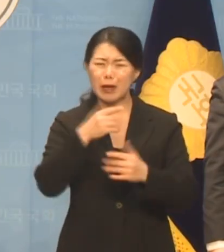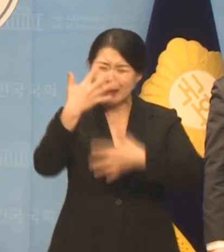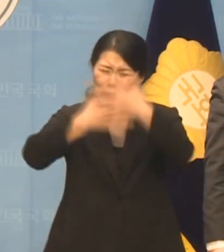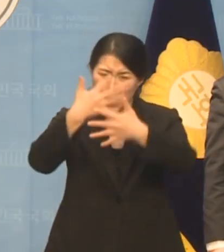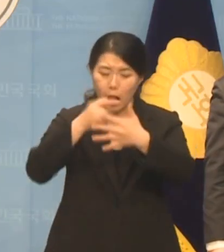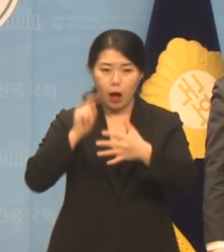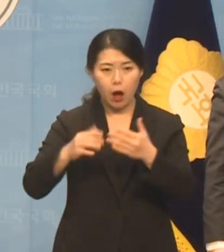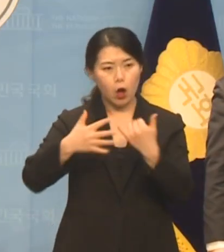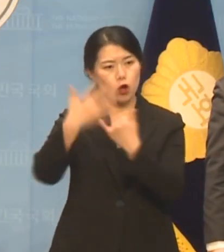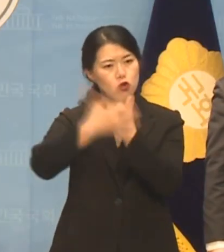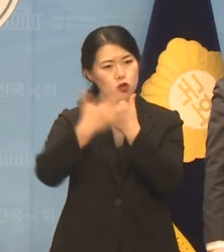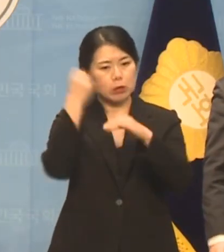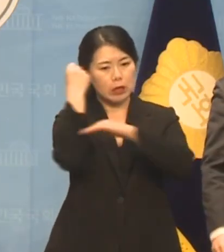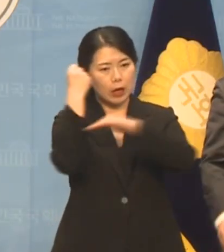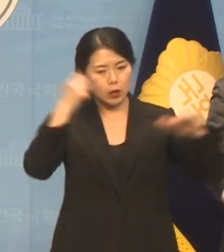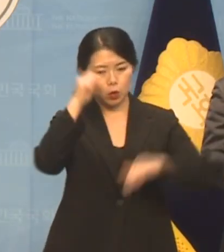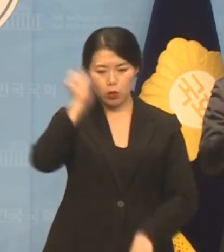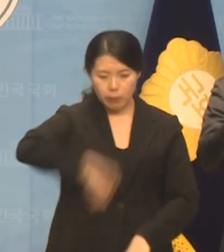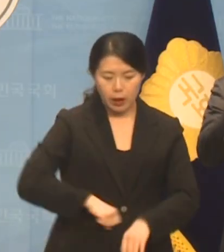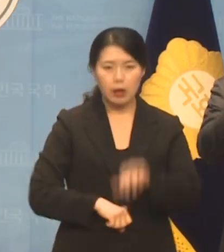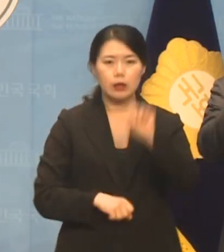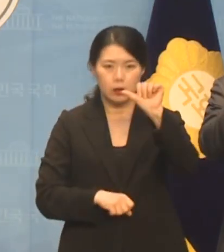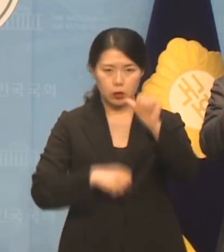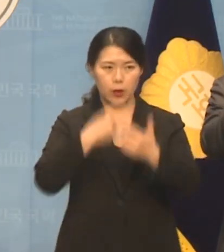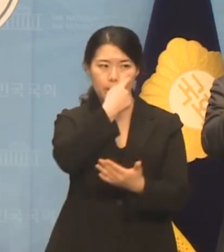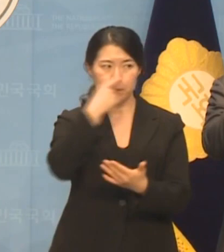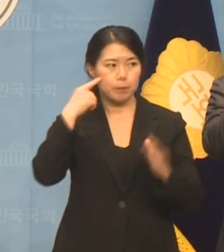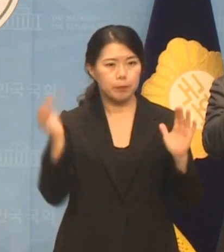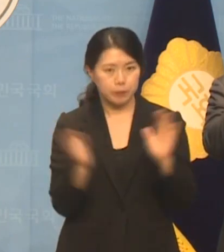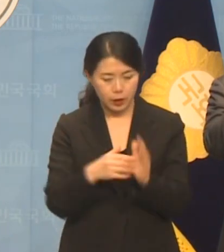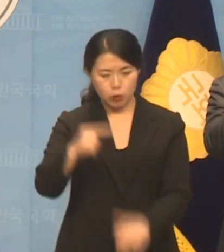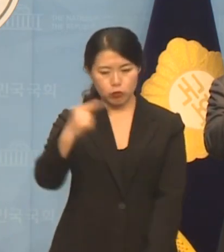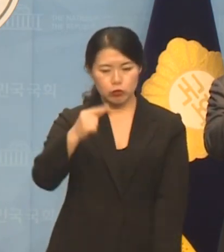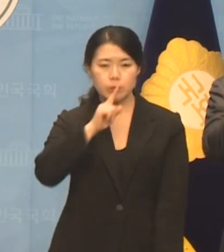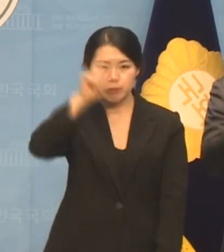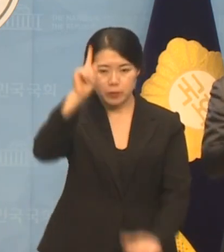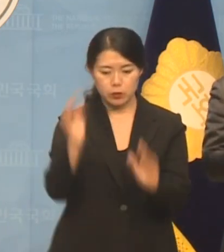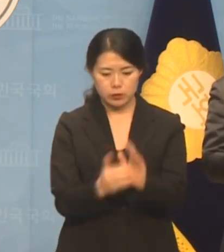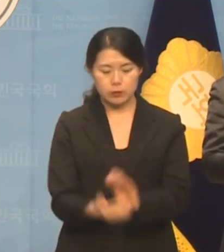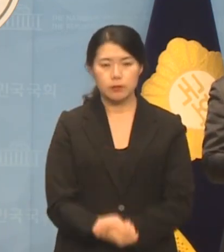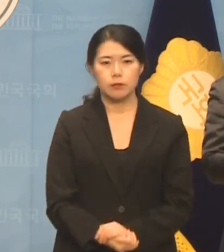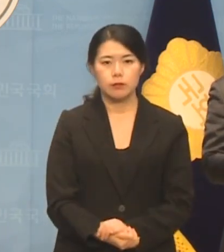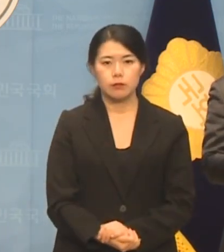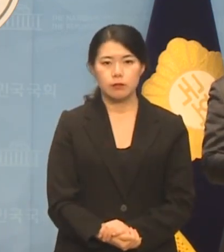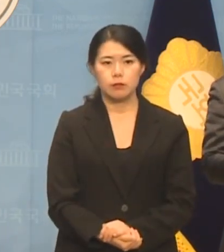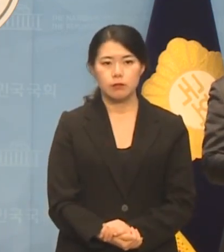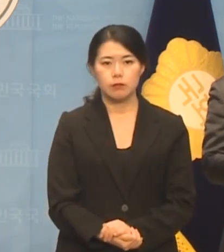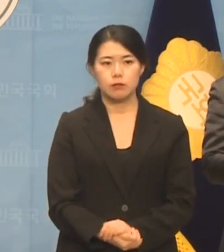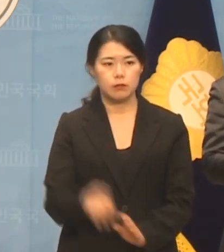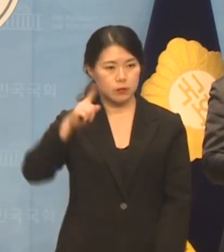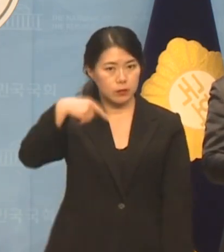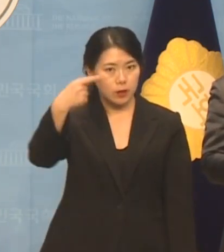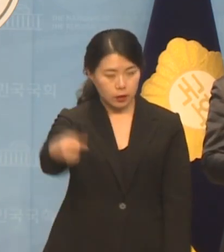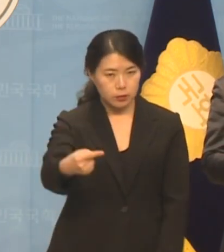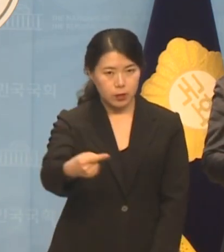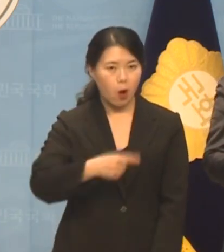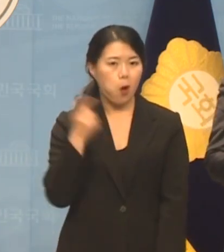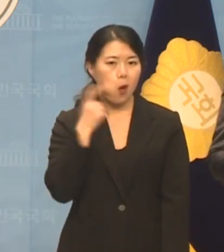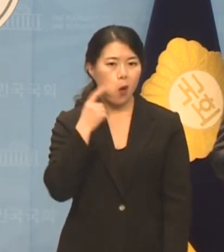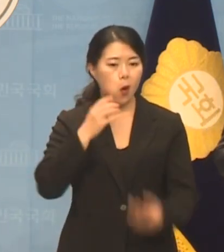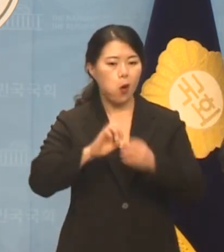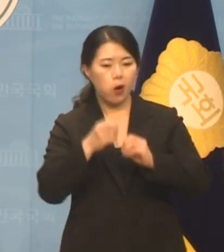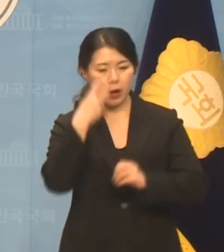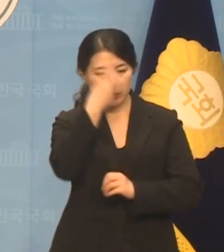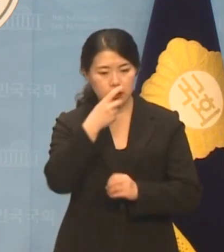유튜브 커뮤니티 가이드 위반 영상 5건을 확인하여 구글에 신고하였습니다. 다음 허위 조작 감시단 활동에